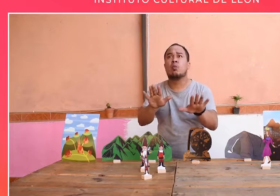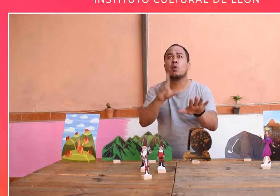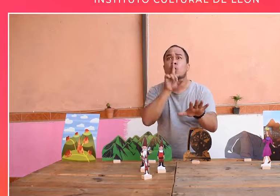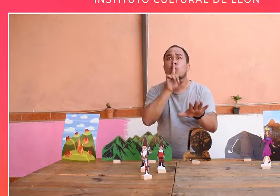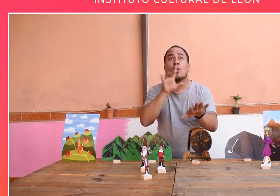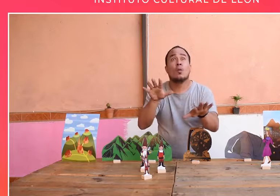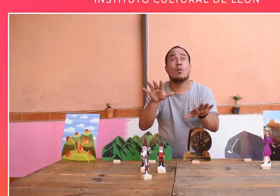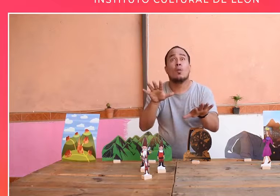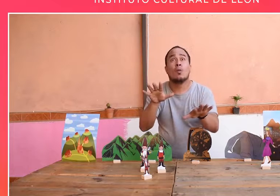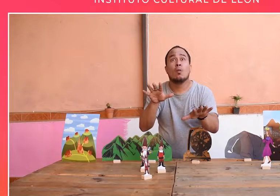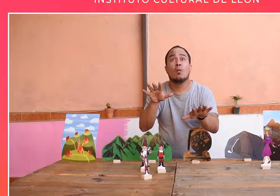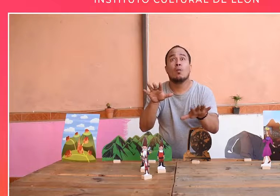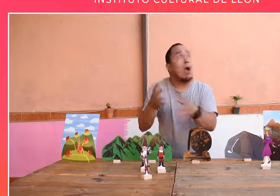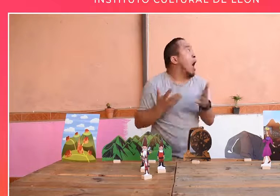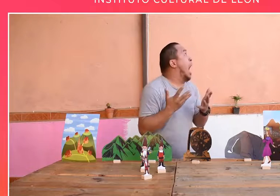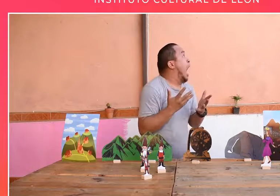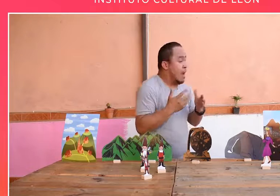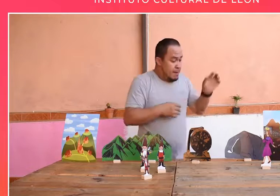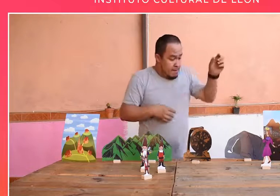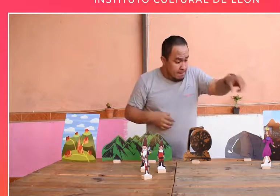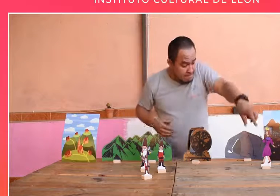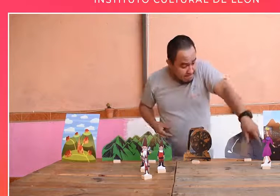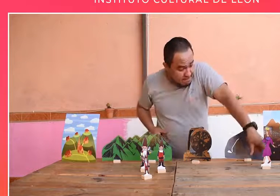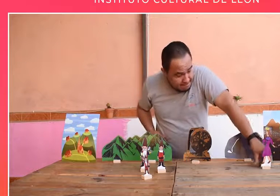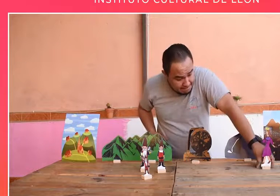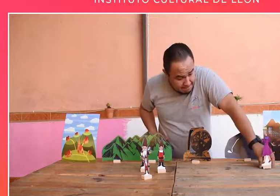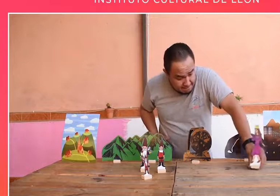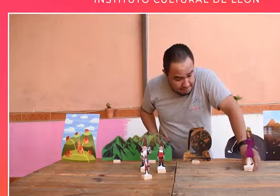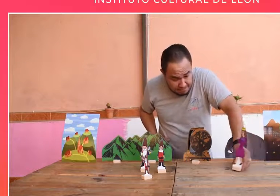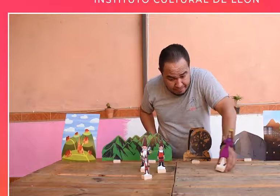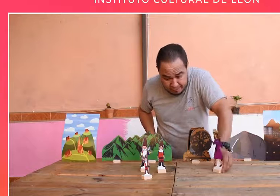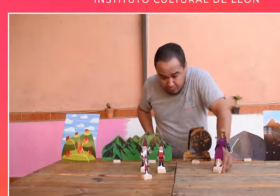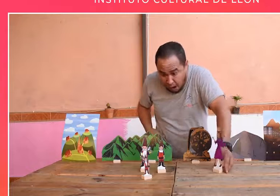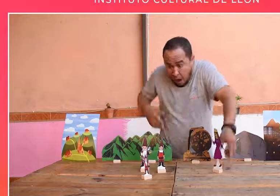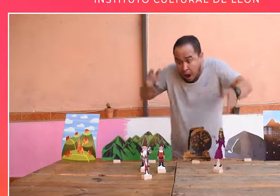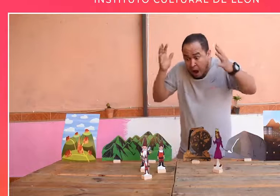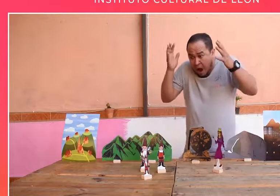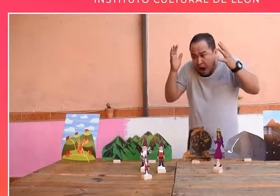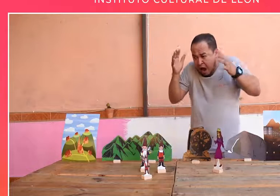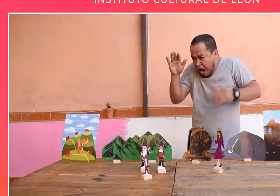Ellos estaban trabajando y de repente la vieron.